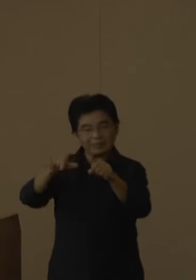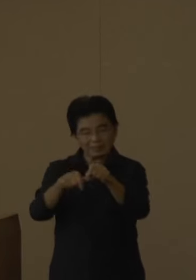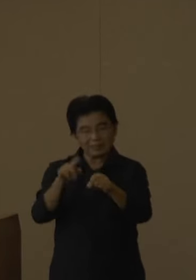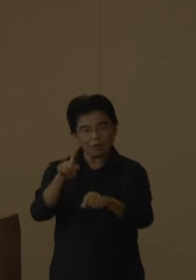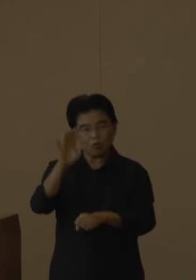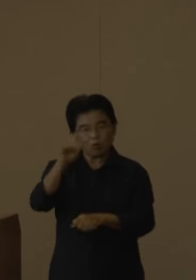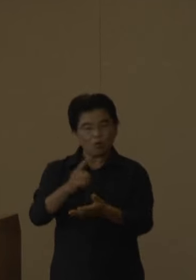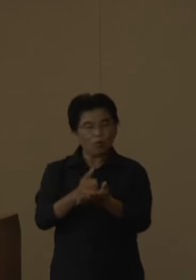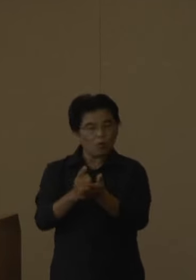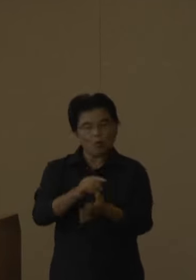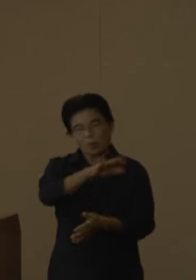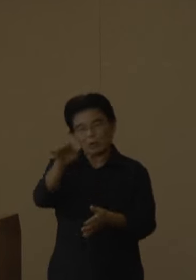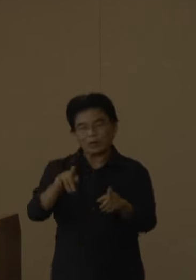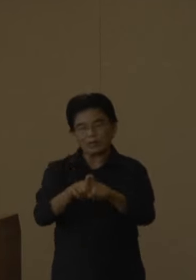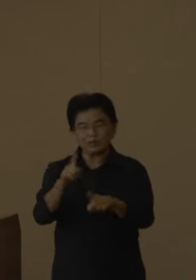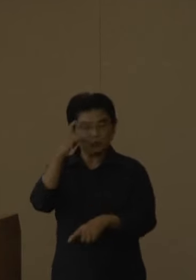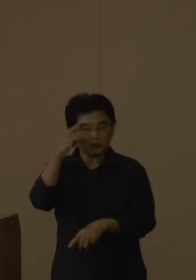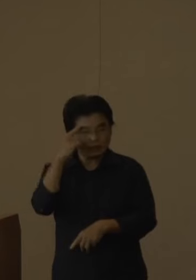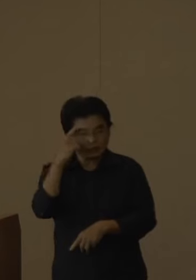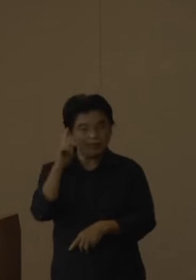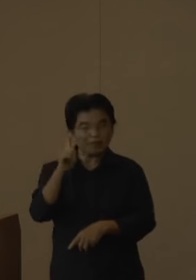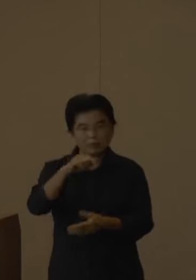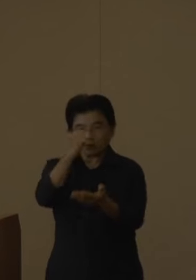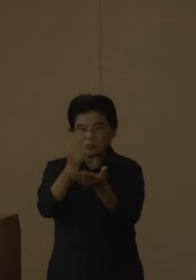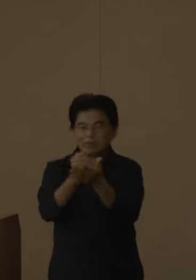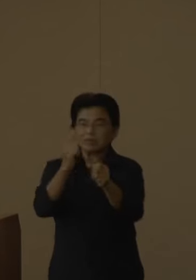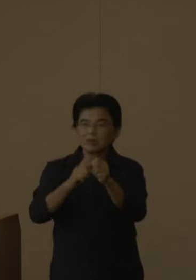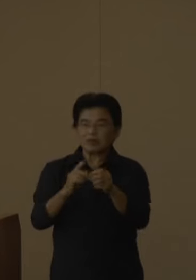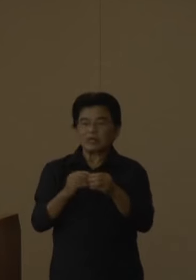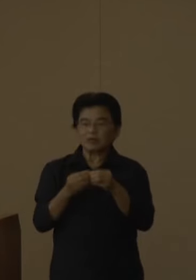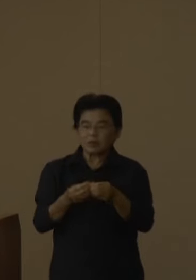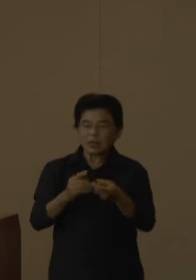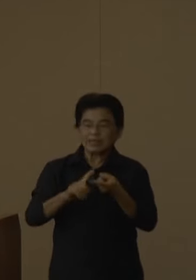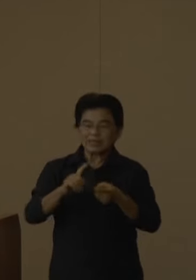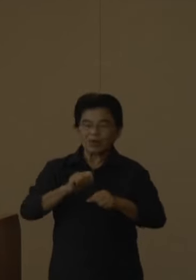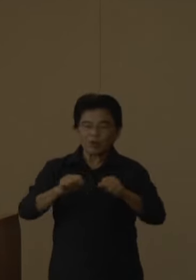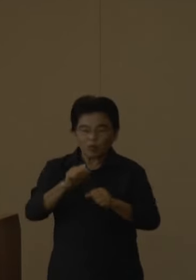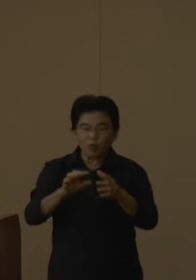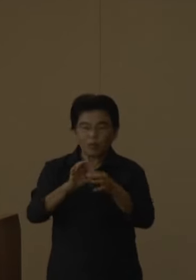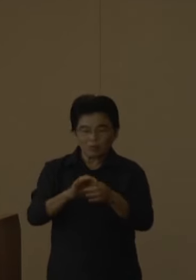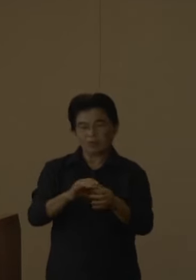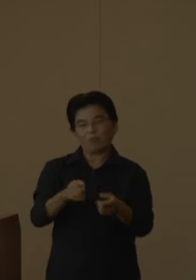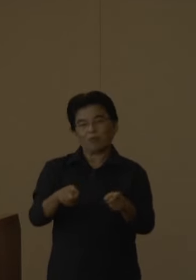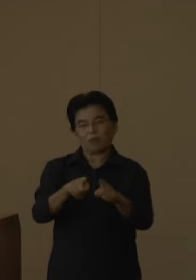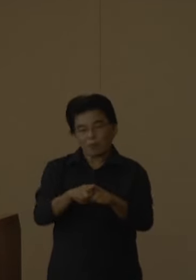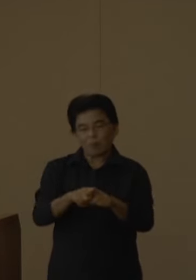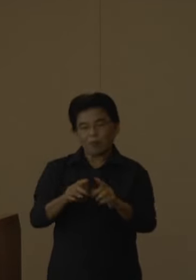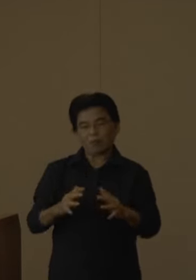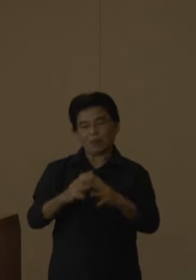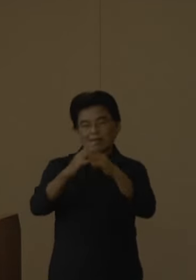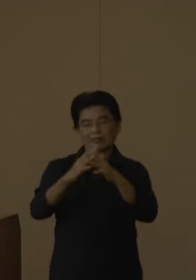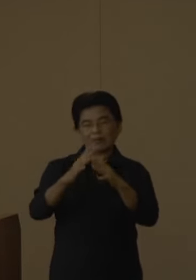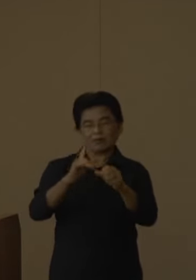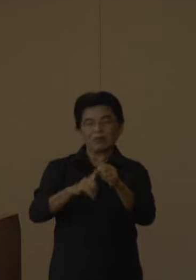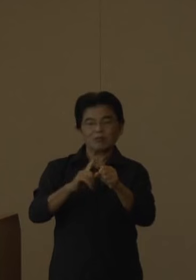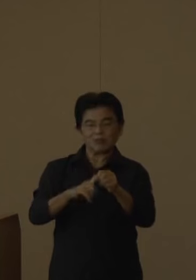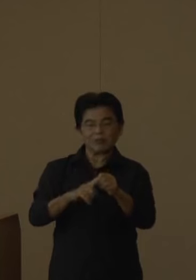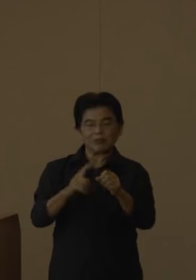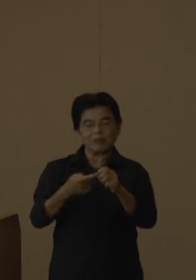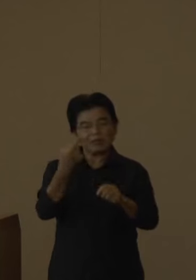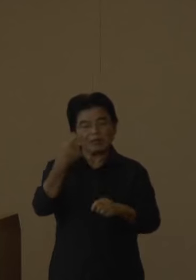方向性を一緒に考え、 SDGs の達成に向けた具体的な行動やパートナーシップの形成につながる機会としたいと考えております